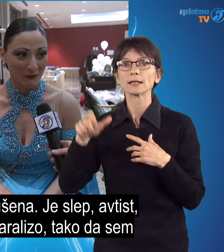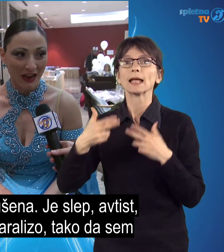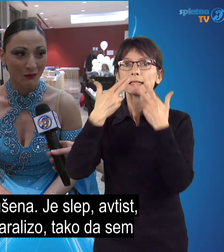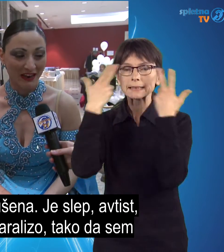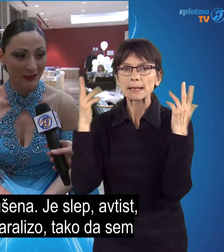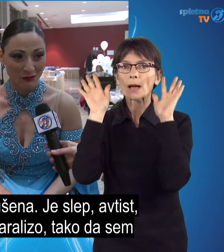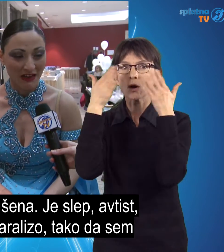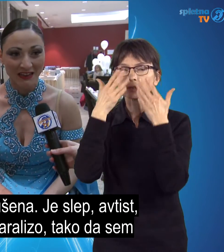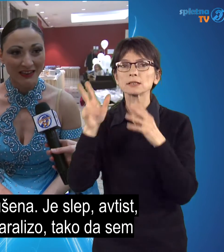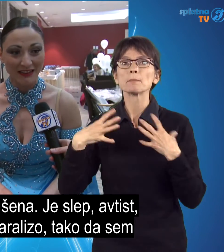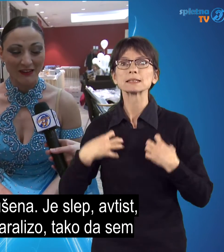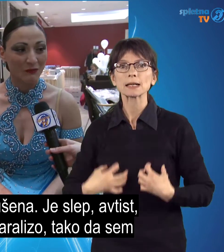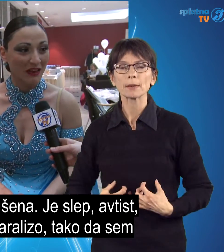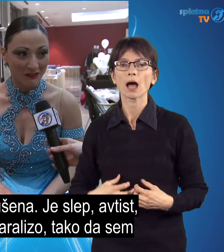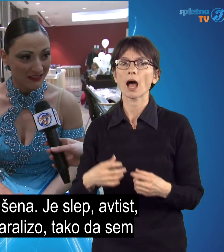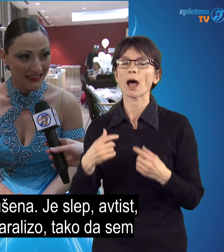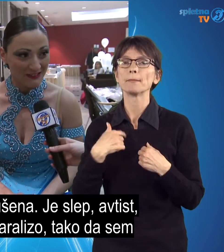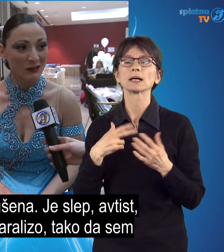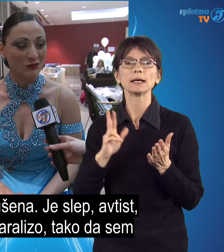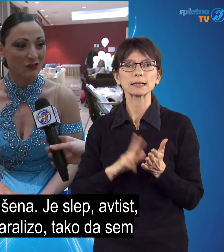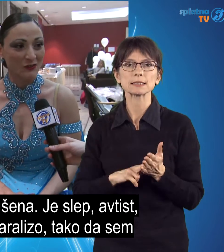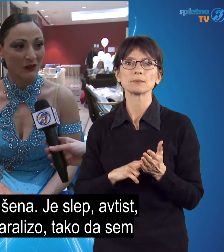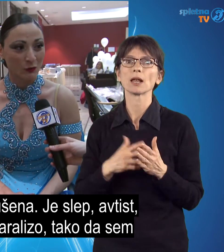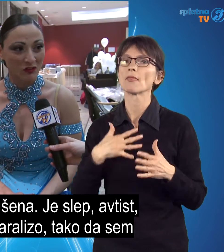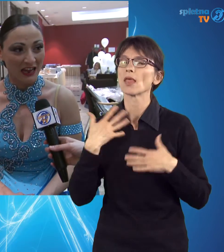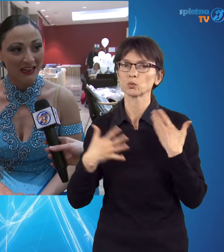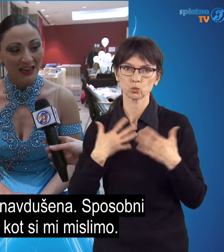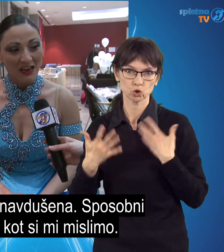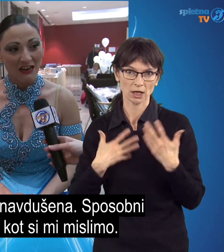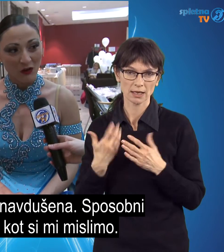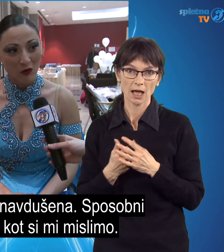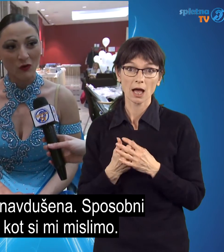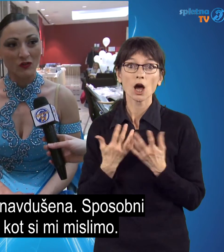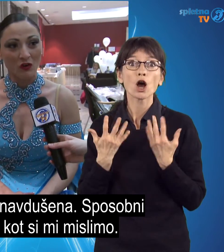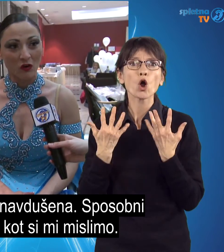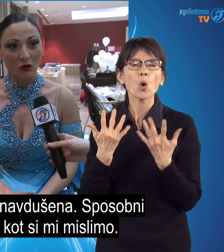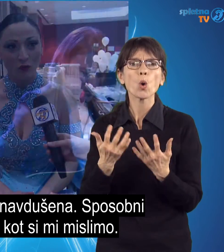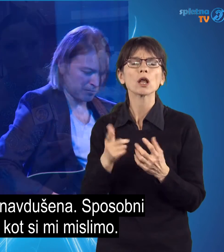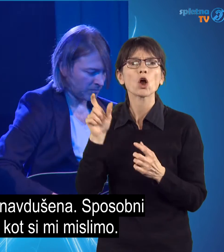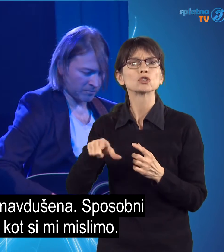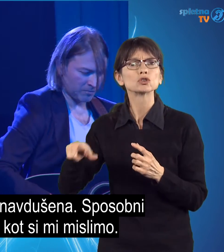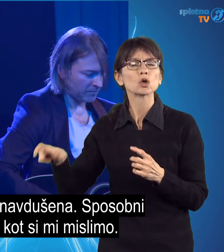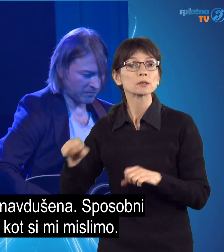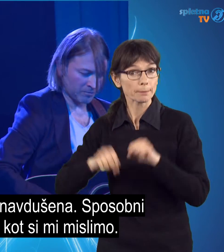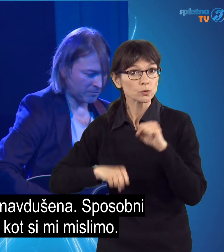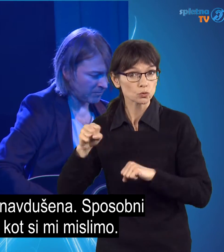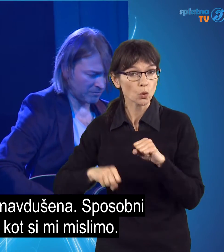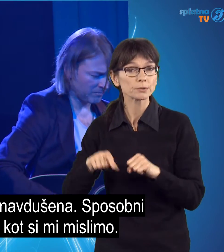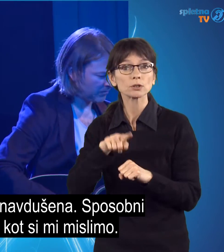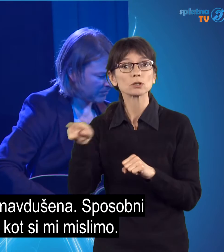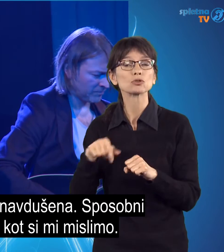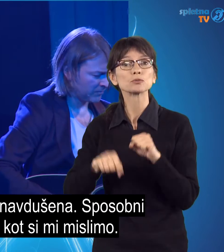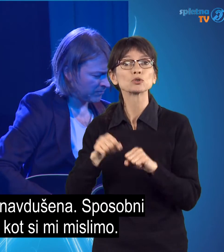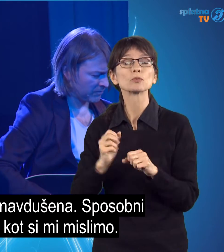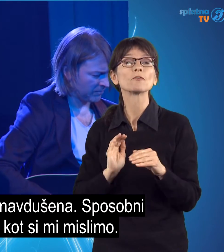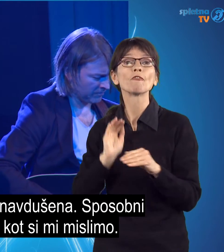pa cerebralno paralizo ima, tako da sem bila resnično čisto navdušena, koliko so sposobni, da so sposobni mnogo